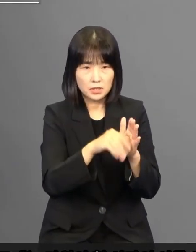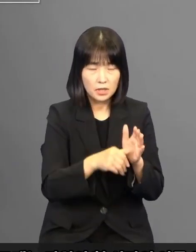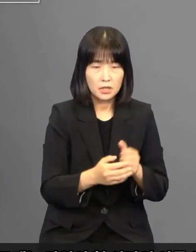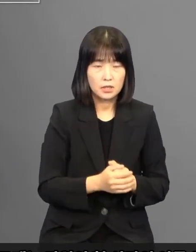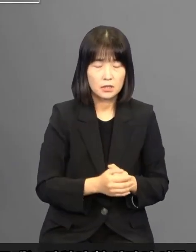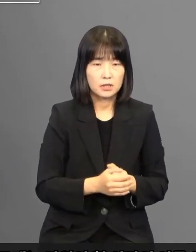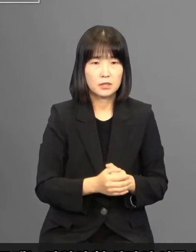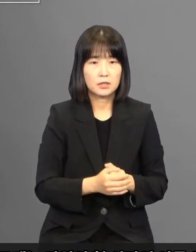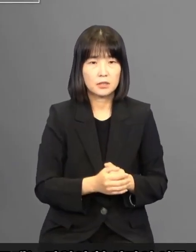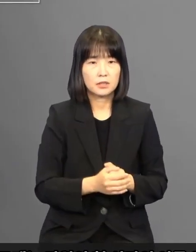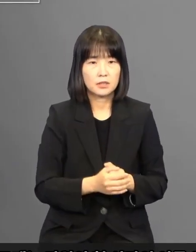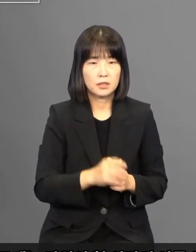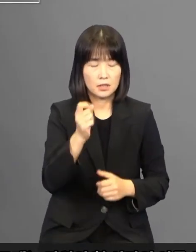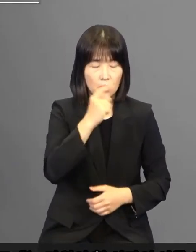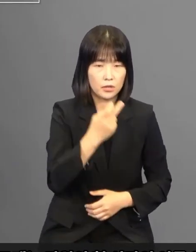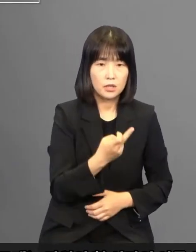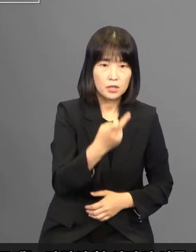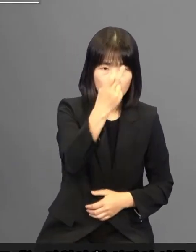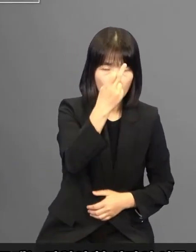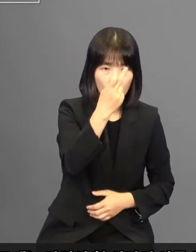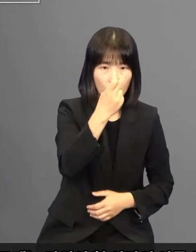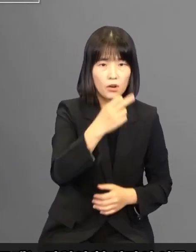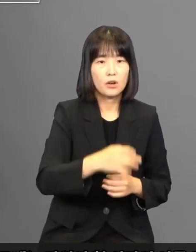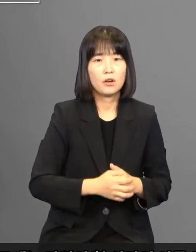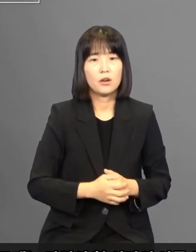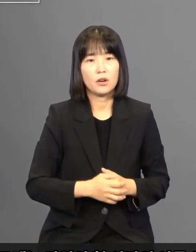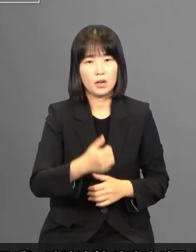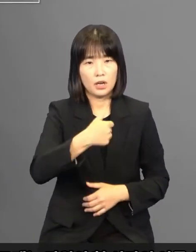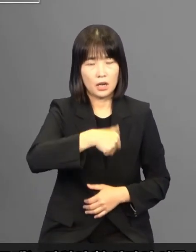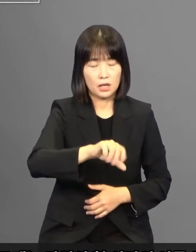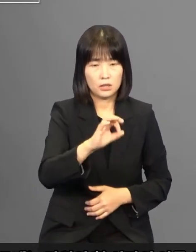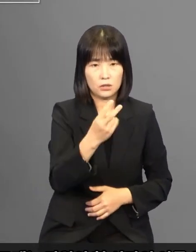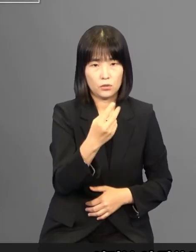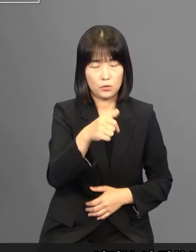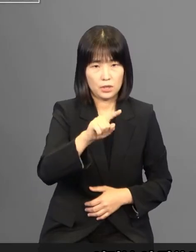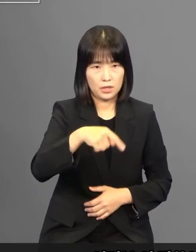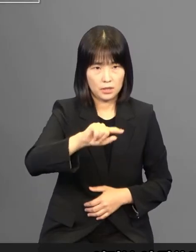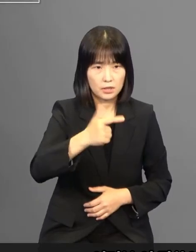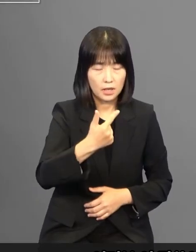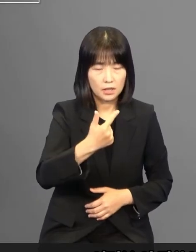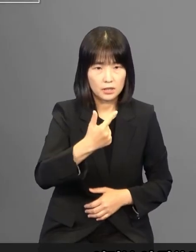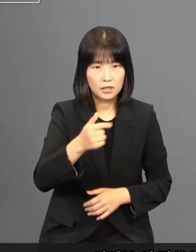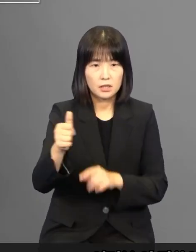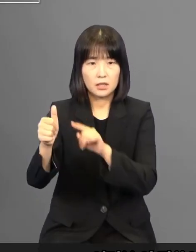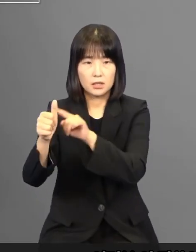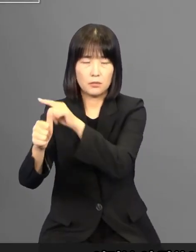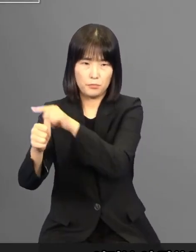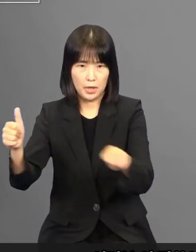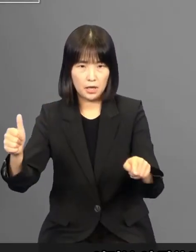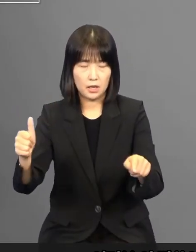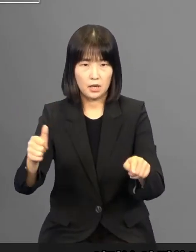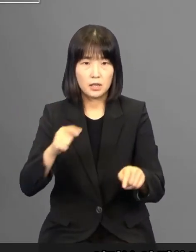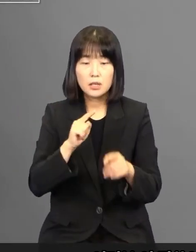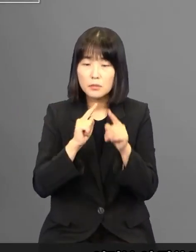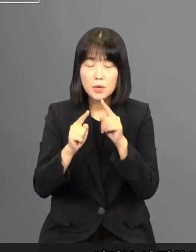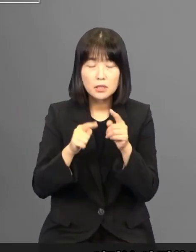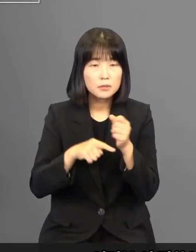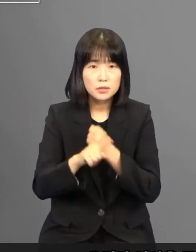삼마의 아들, 역시 다음 세대가 요나단이 그를 쳐 죽였다. 여러분, 이 말씀이 보여주는 것이